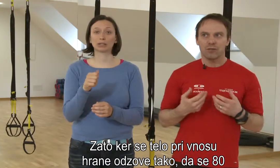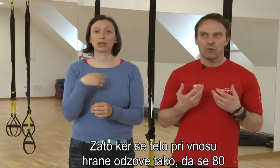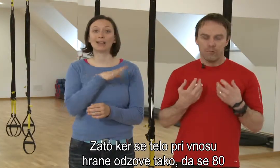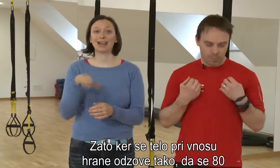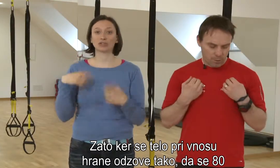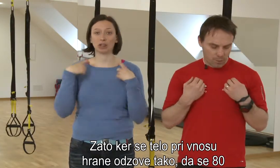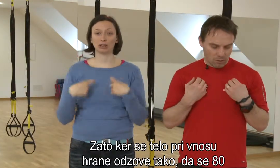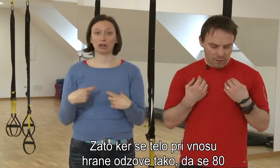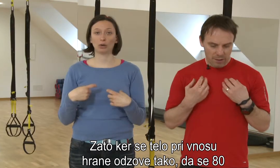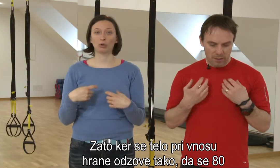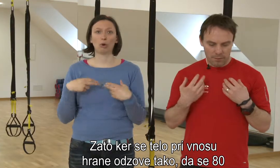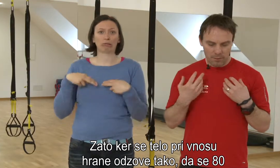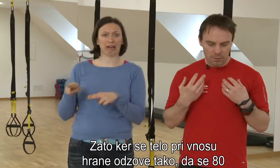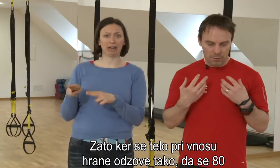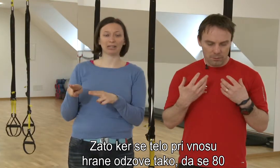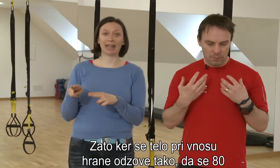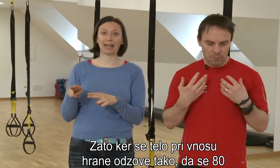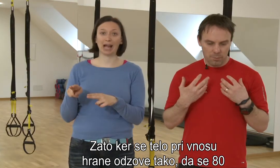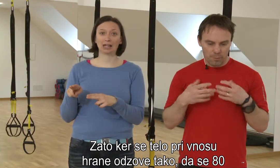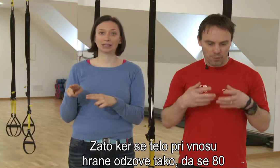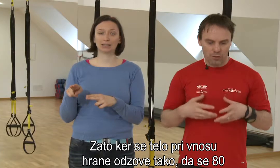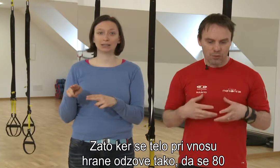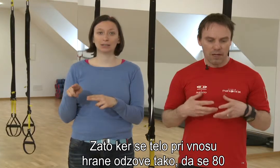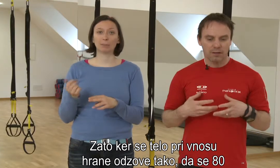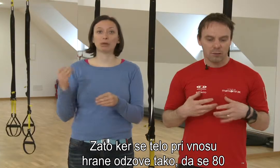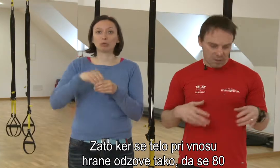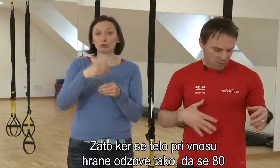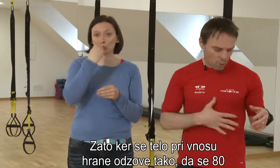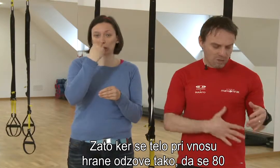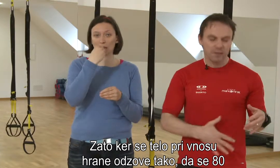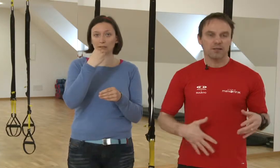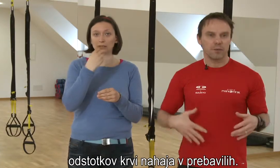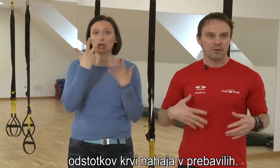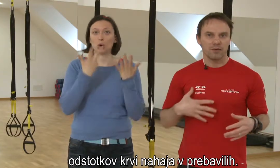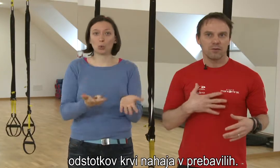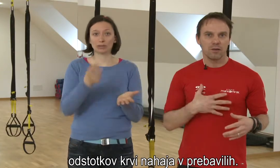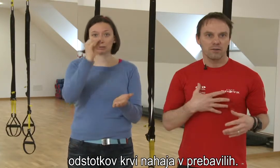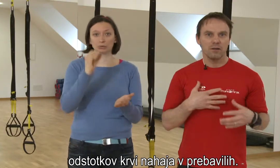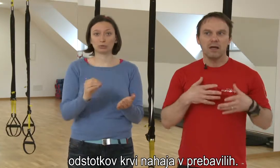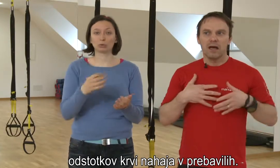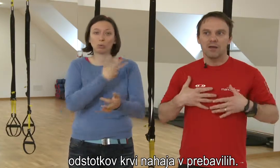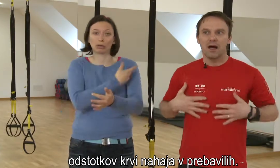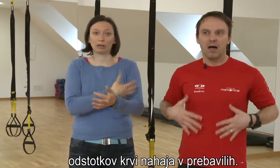telo odreagira pri vnosu hrane tako, da se 80% krvi nahaja